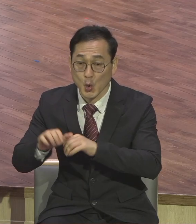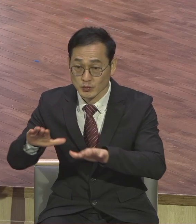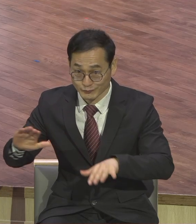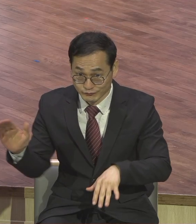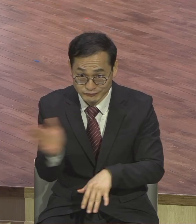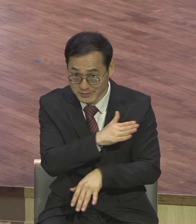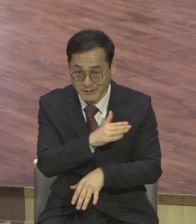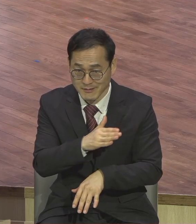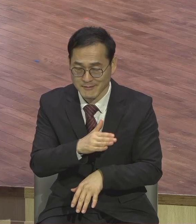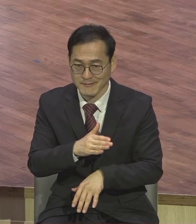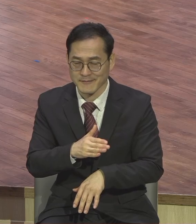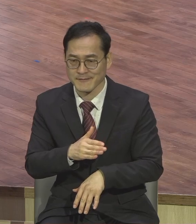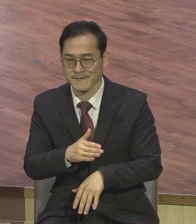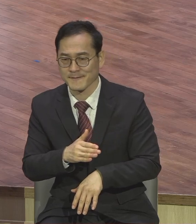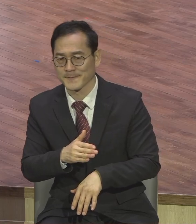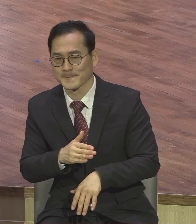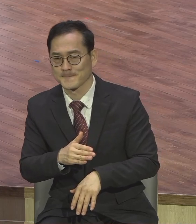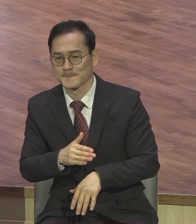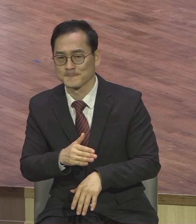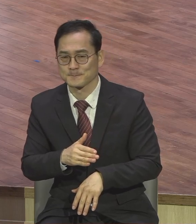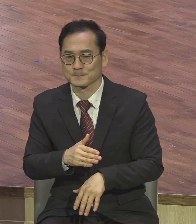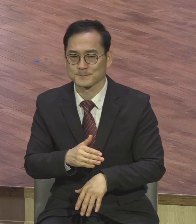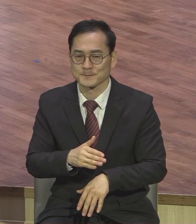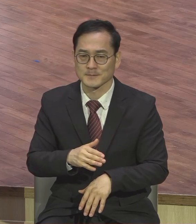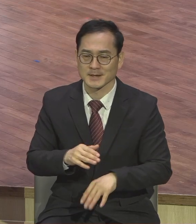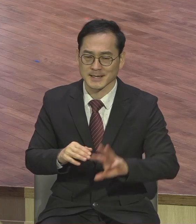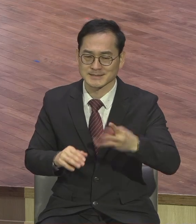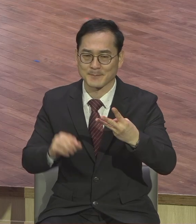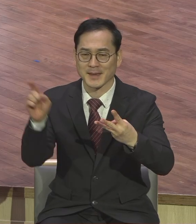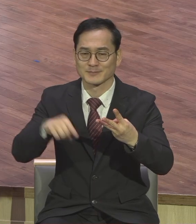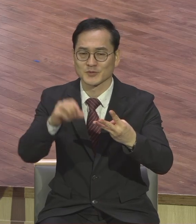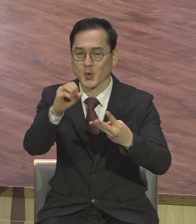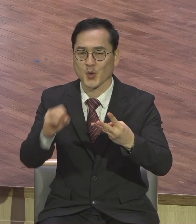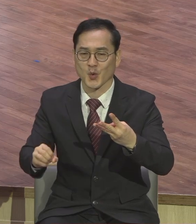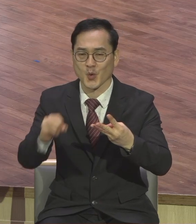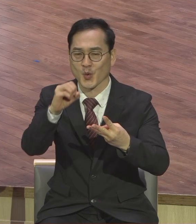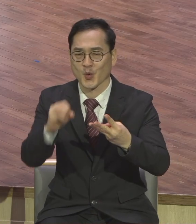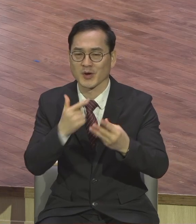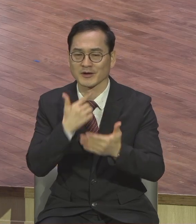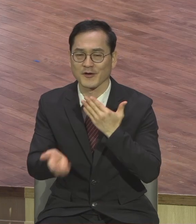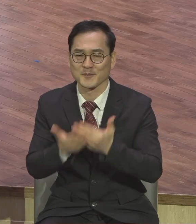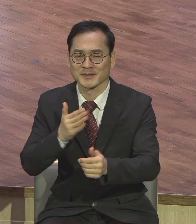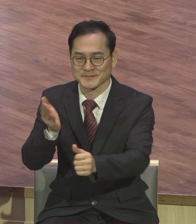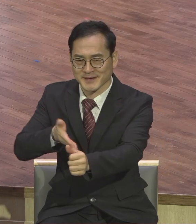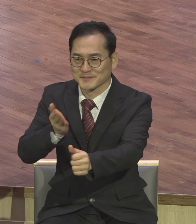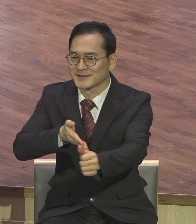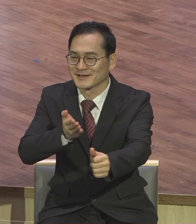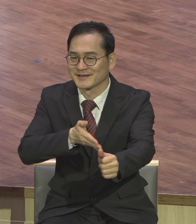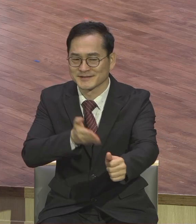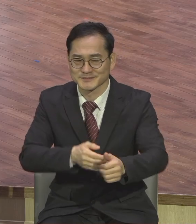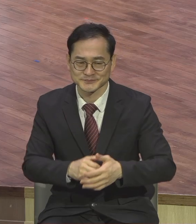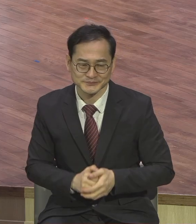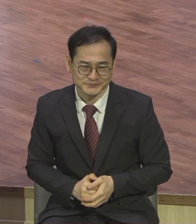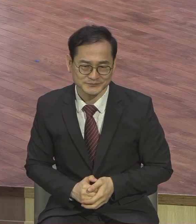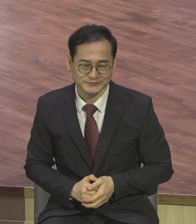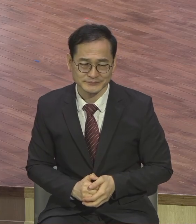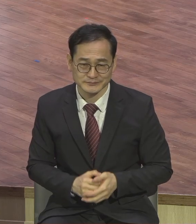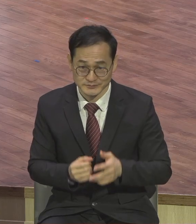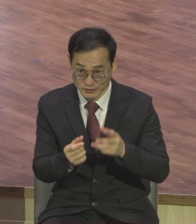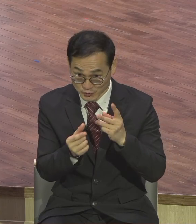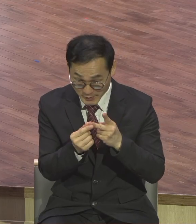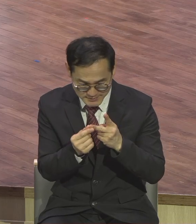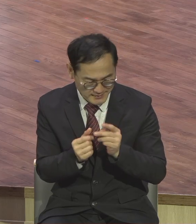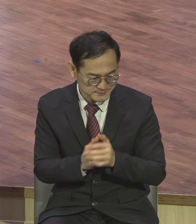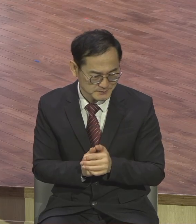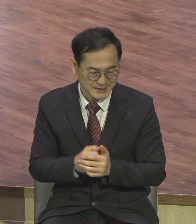오늘부터 이유 없이 300% 누리시기를 주님으로 축복합니다. 두 번째로 자유를 위하여